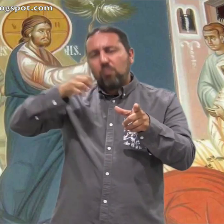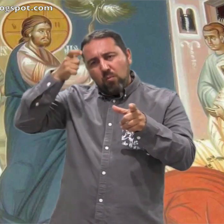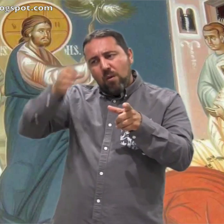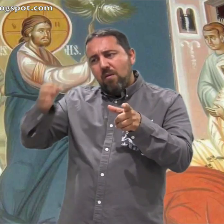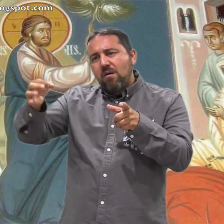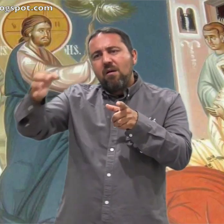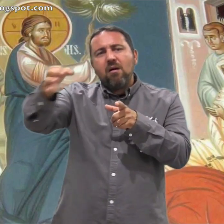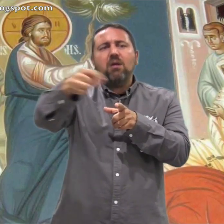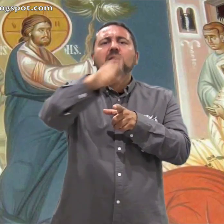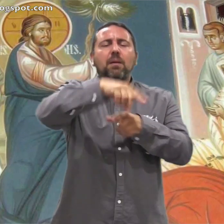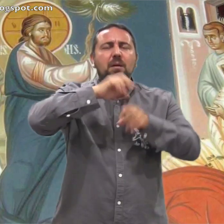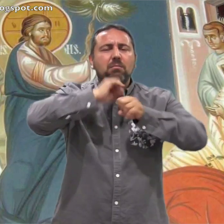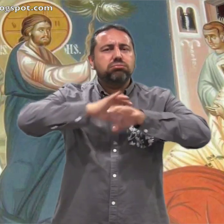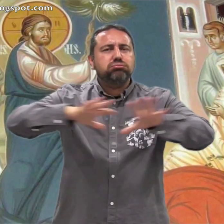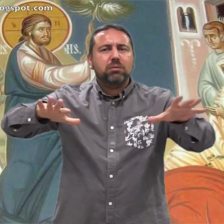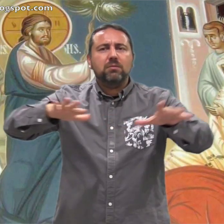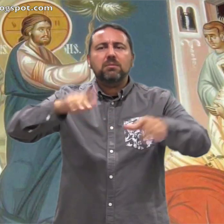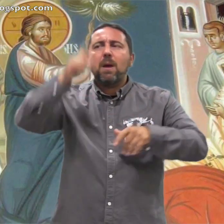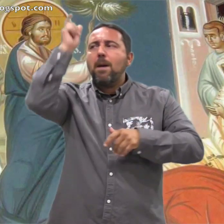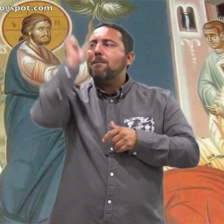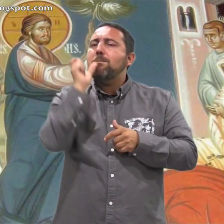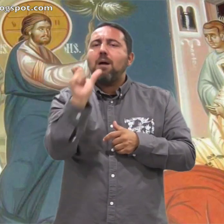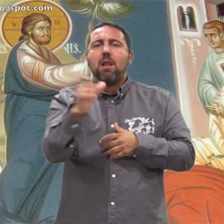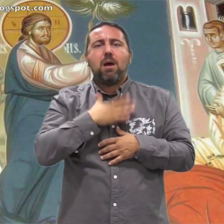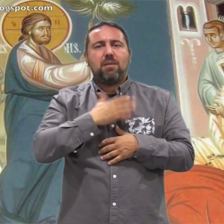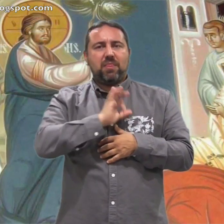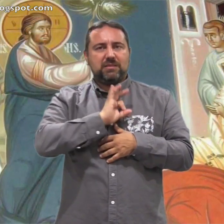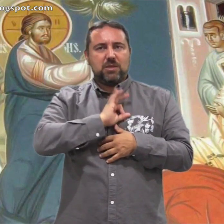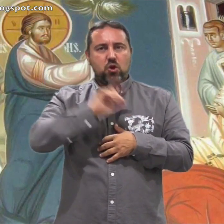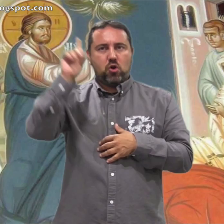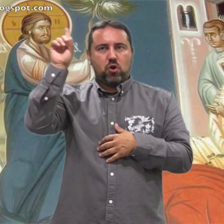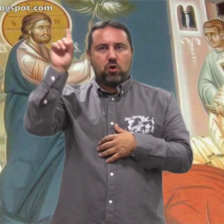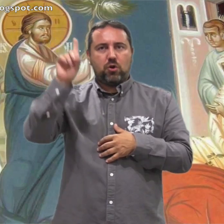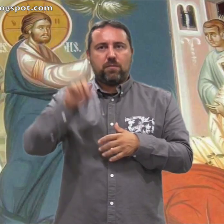circundante. Palabra del Señor.